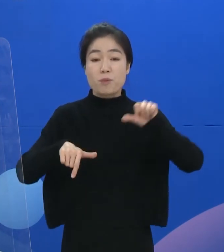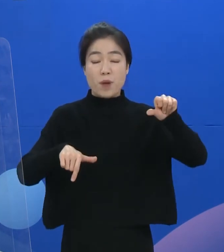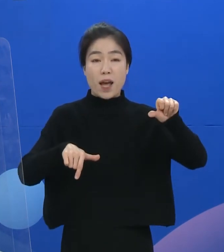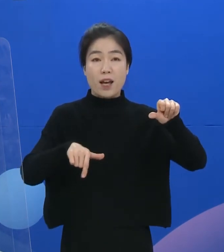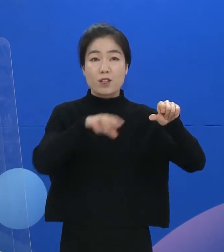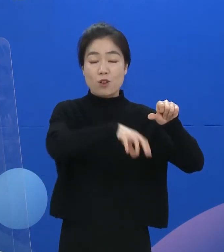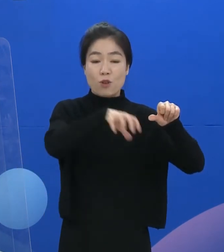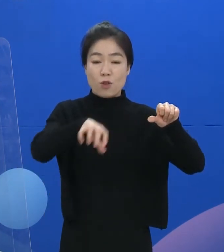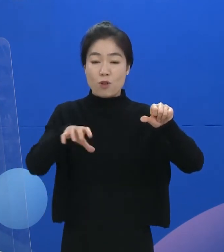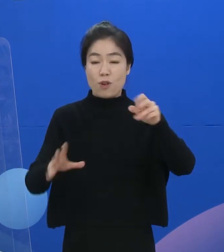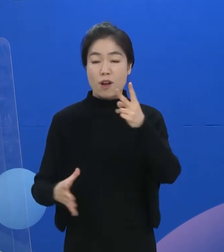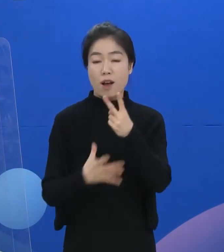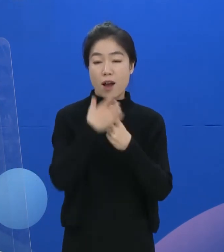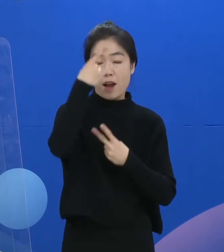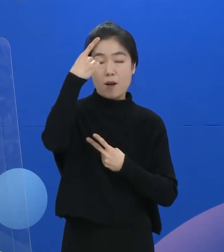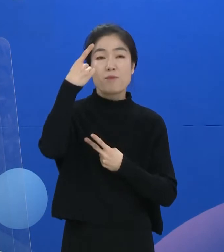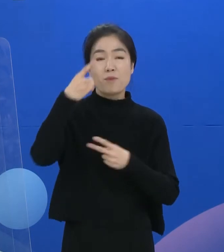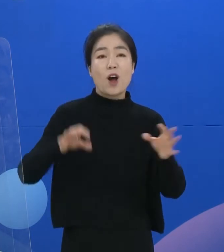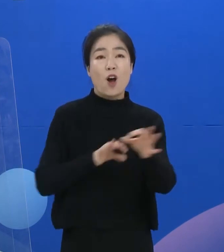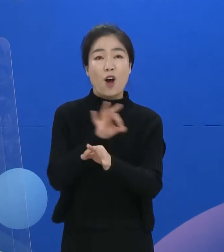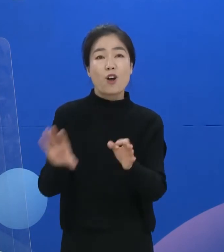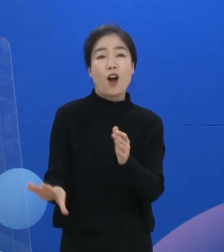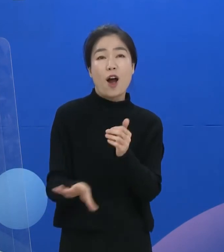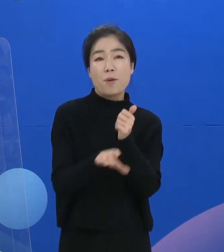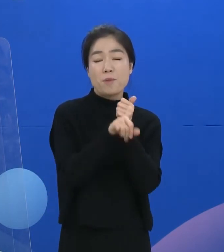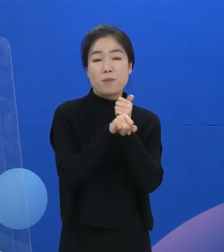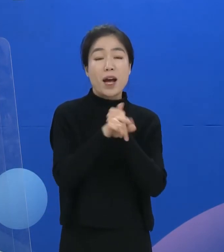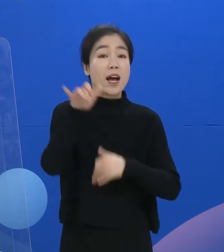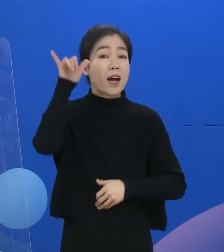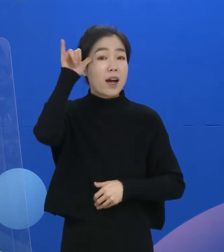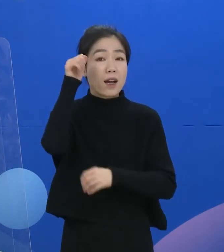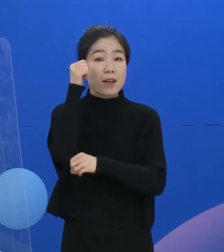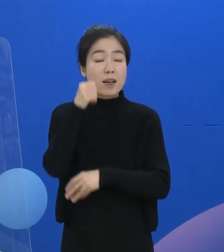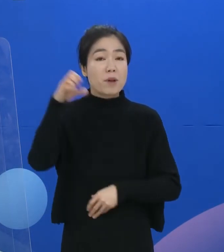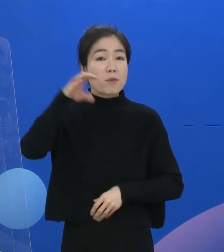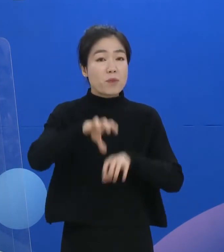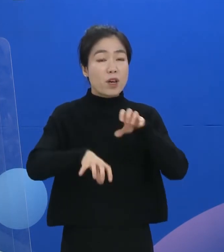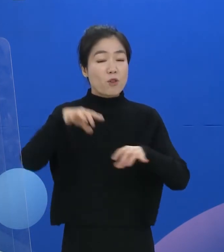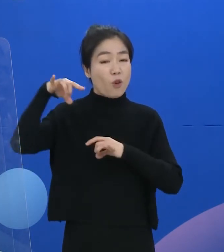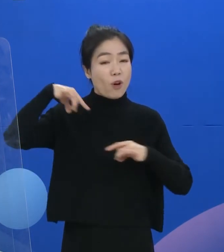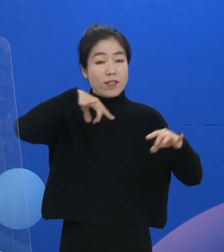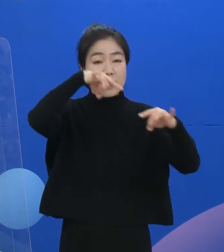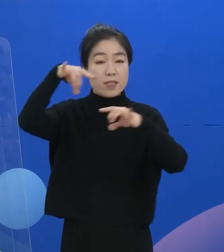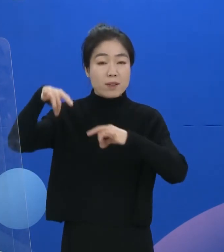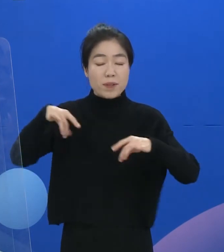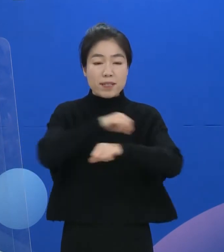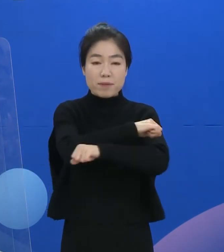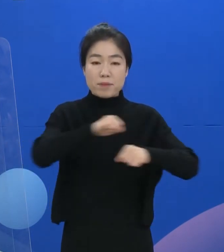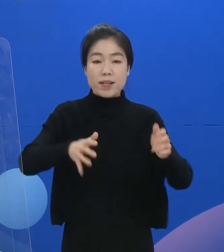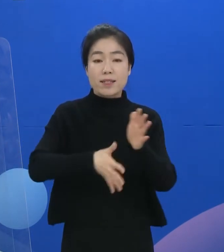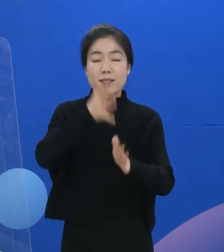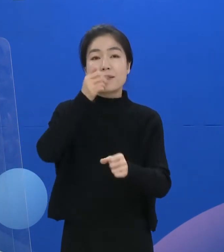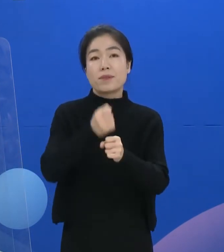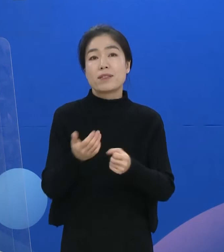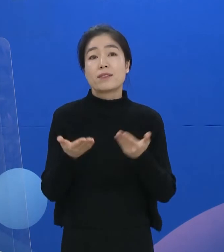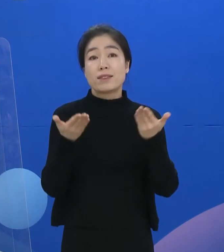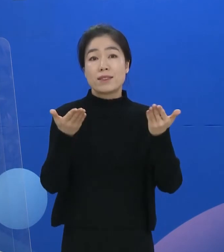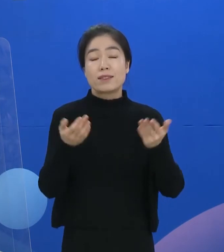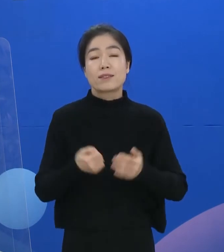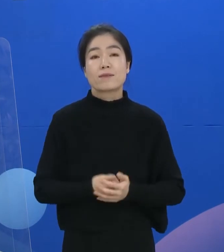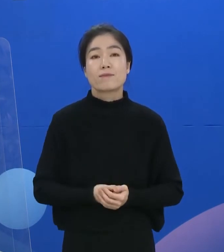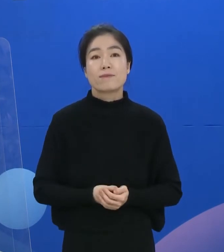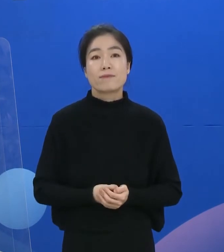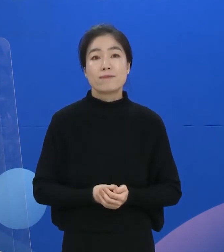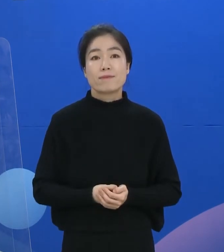추진하겠습니다 우선 광주와 인접한 5개 시그널 단일 경제권으로 묶어